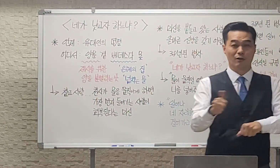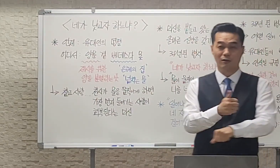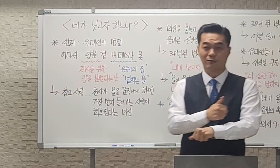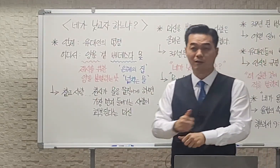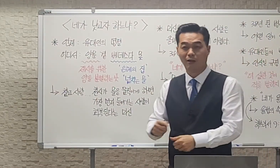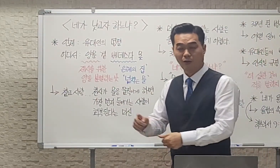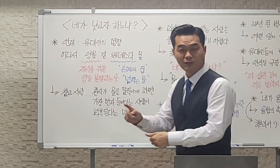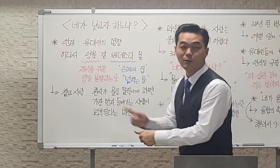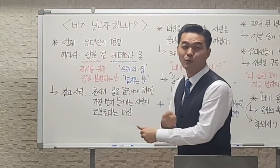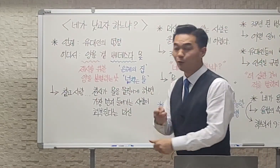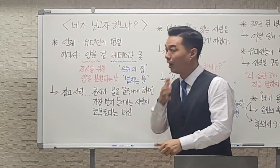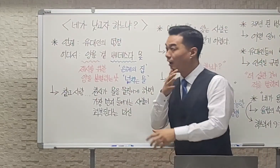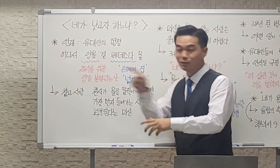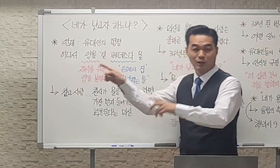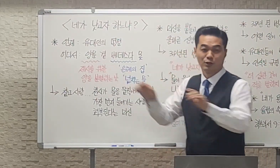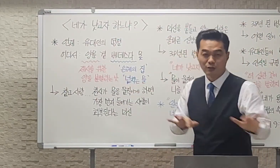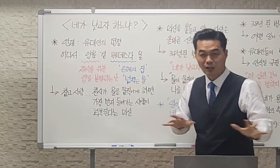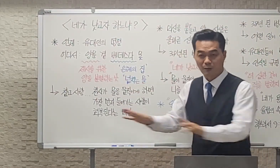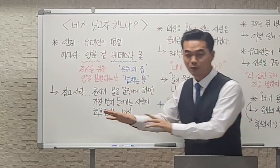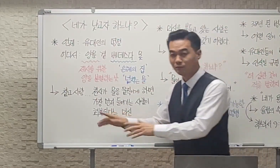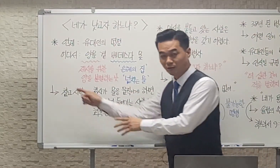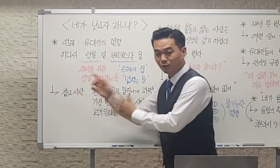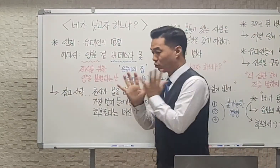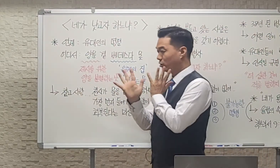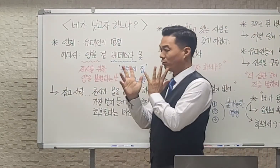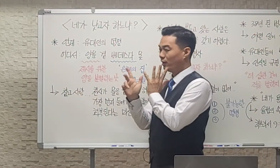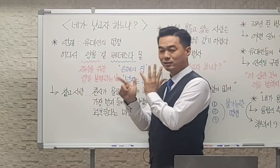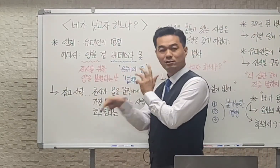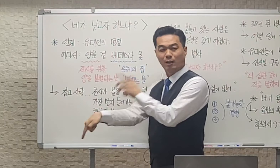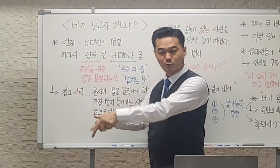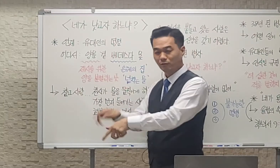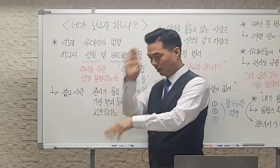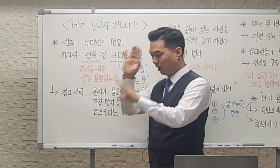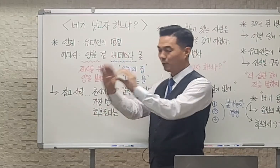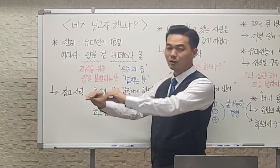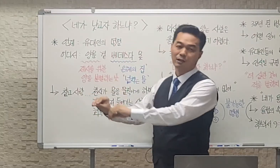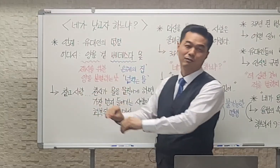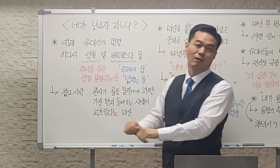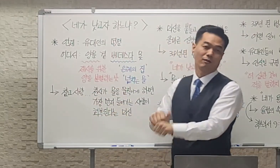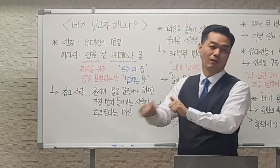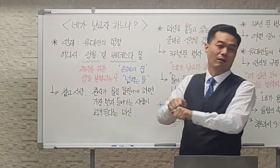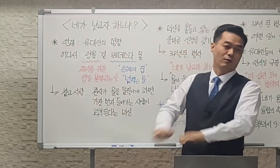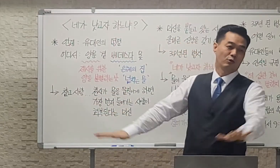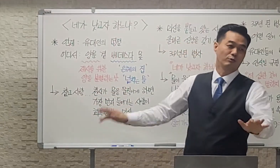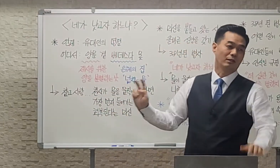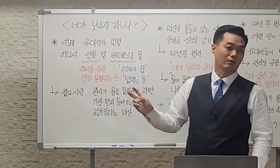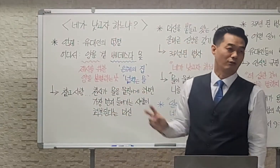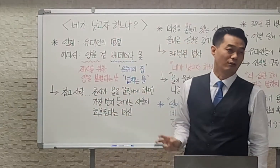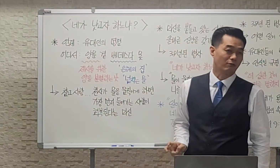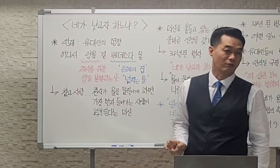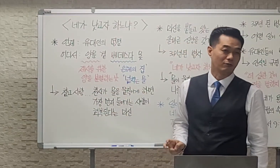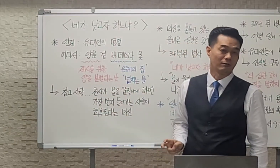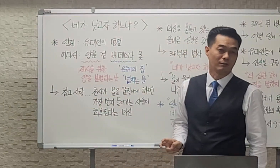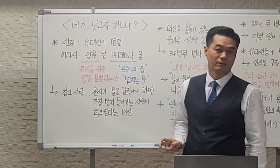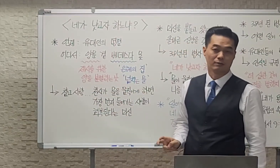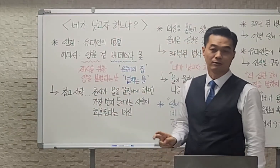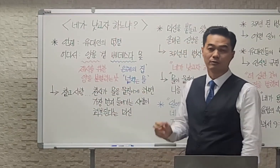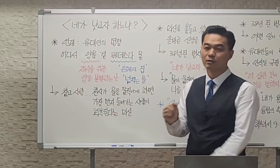다니면 자동으로 저기에 가면 줄서서 하나씩 들어가면 다 병이 낫는데 이렇게 소문이 날 거예요. 근데 그렇게